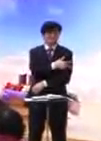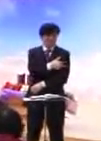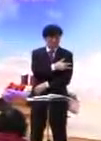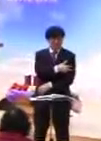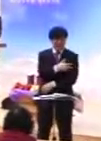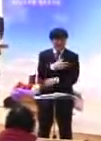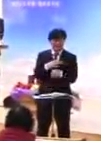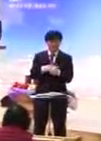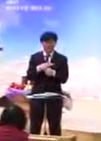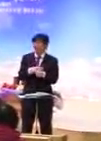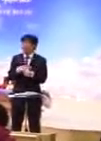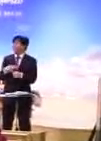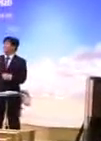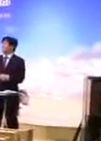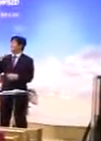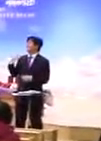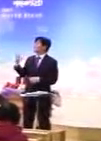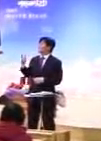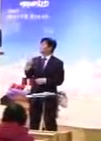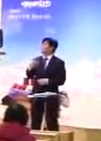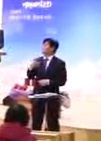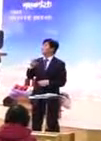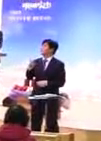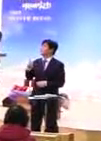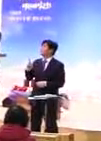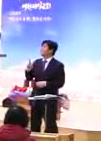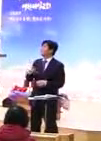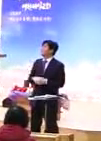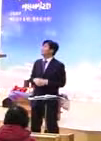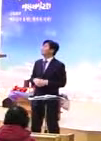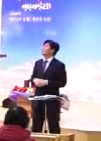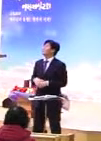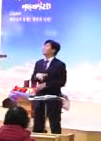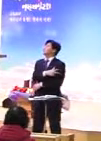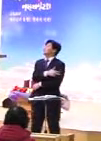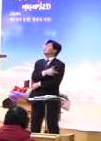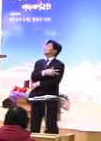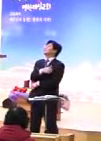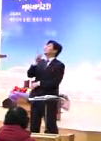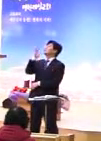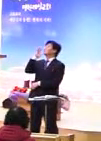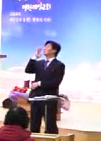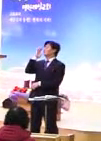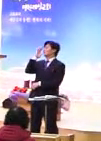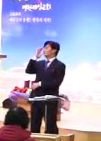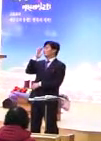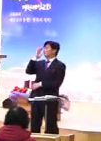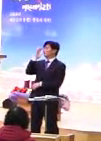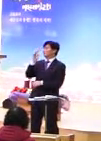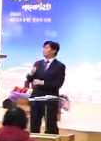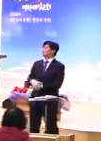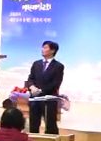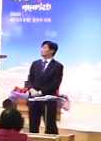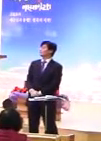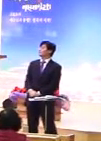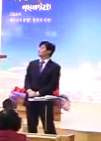(2021년) 서지 3회 직분자 임명을 특별 명단을 보고드리겠습니다.